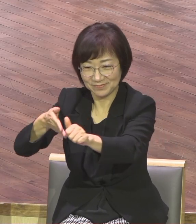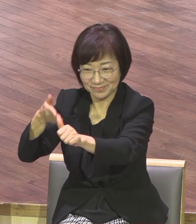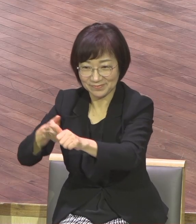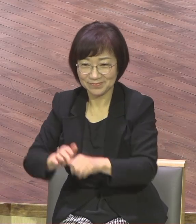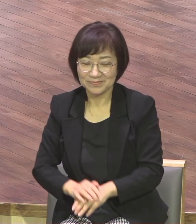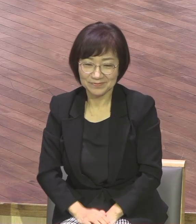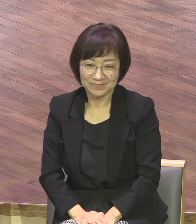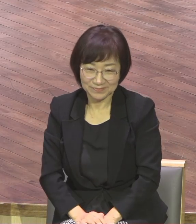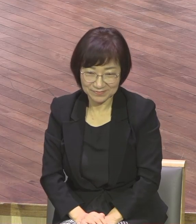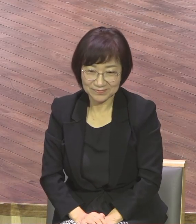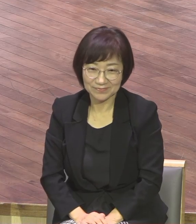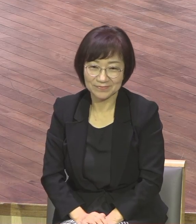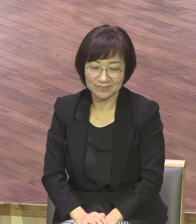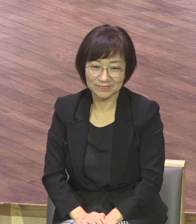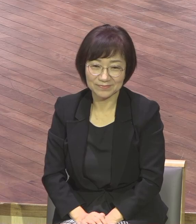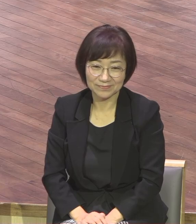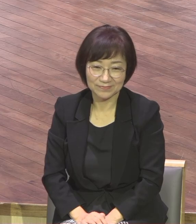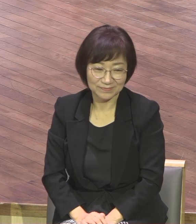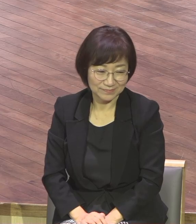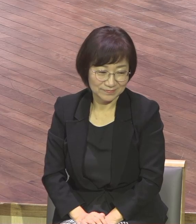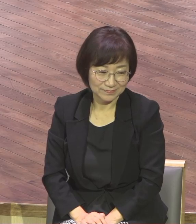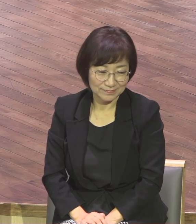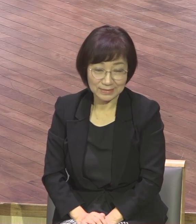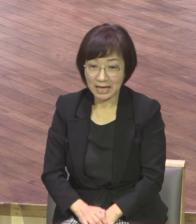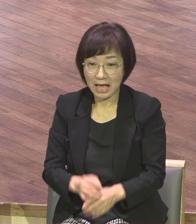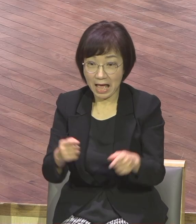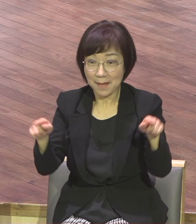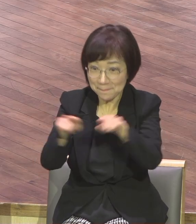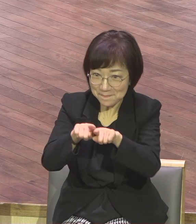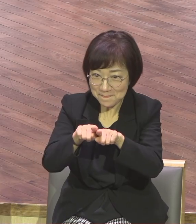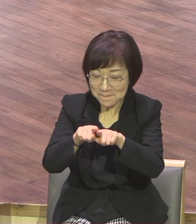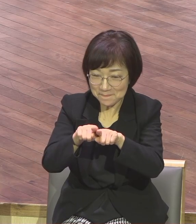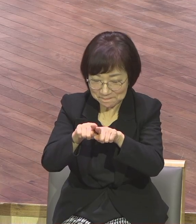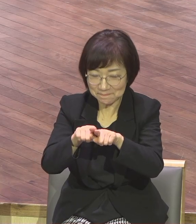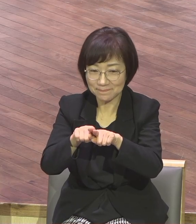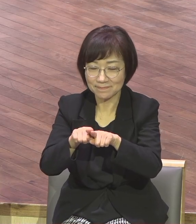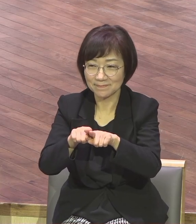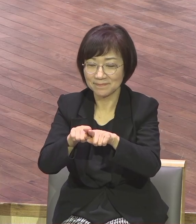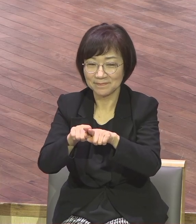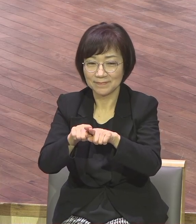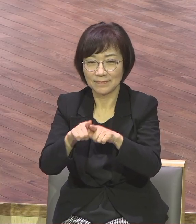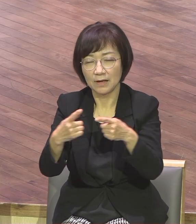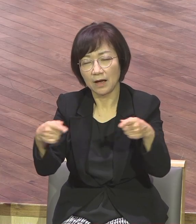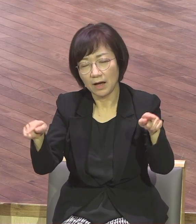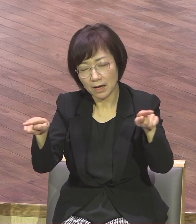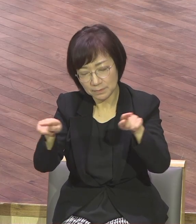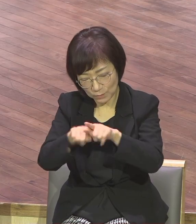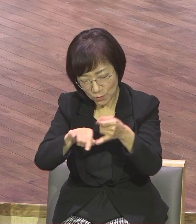함께 전부 함께입니다. 믿음이다. 함께 같이 해야 돼. 같이